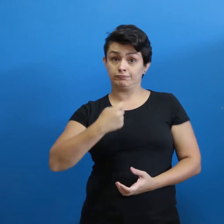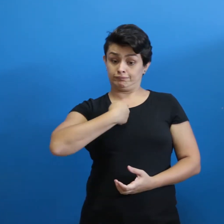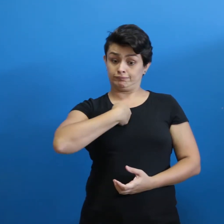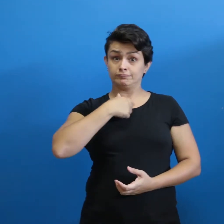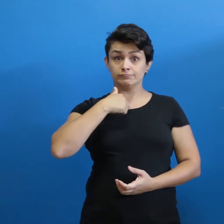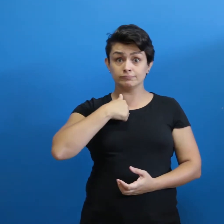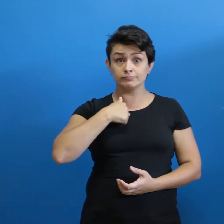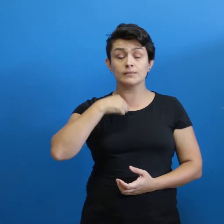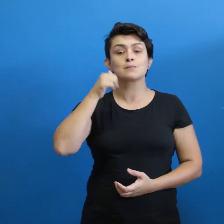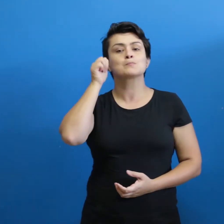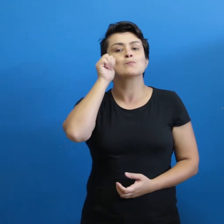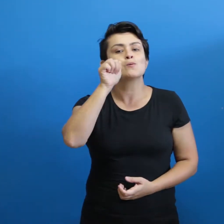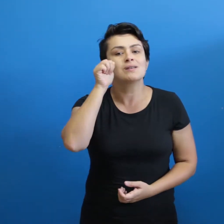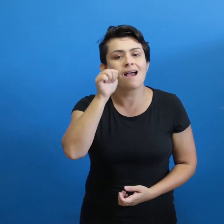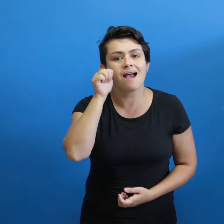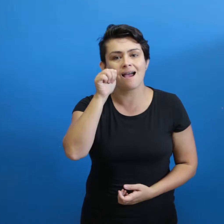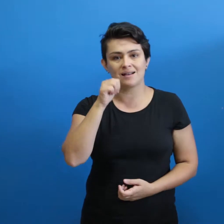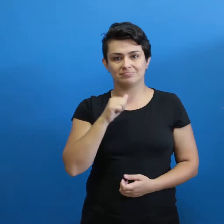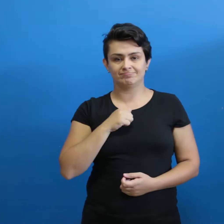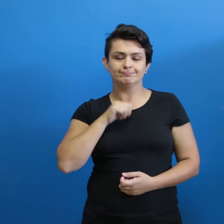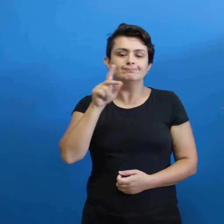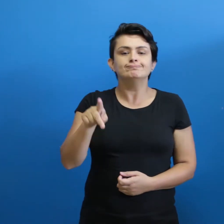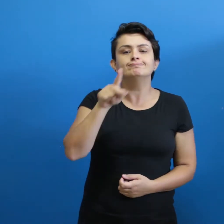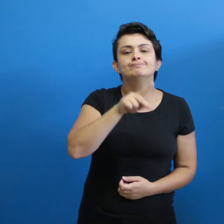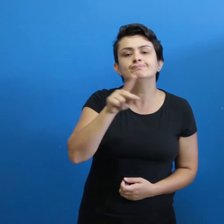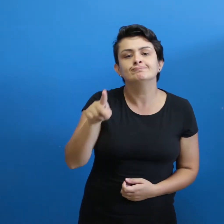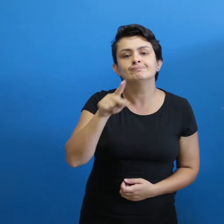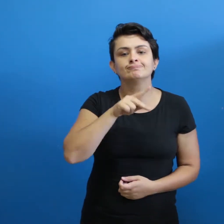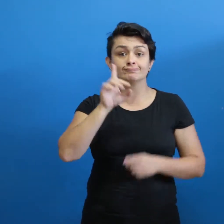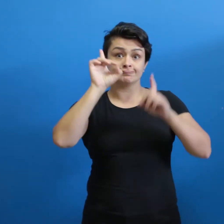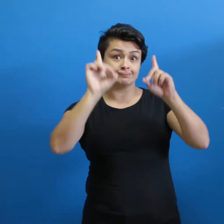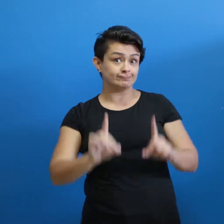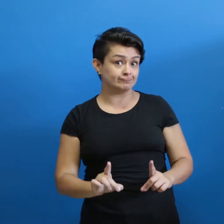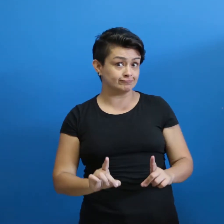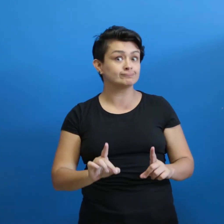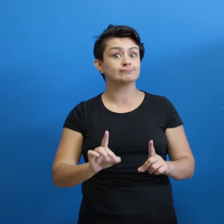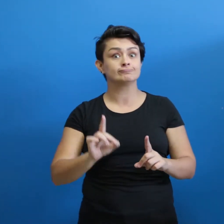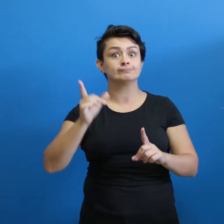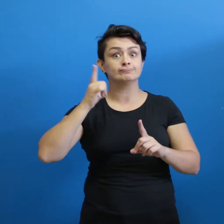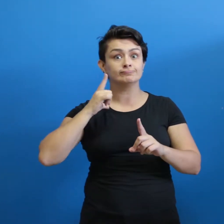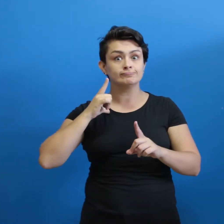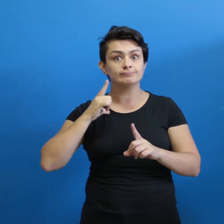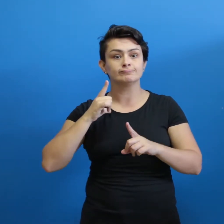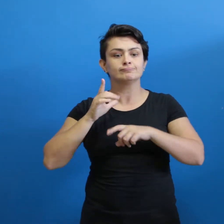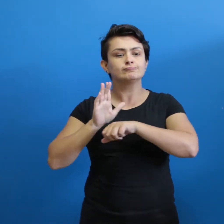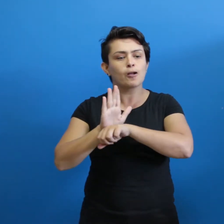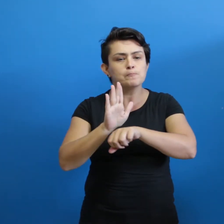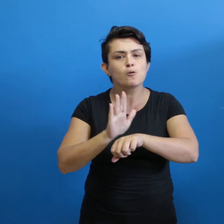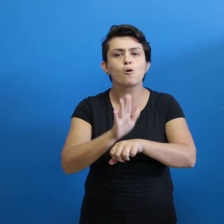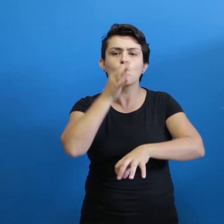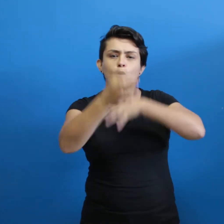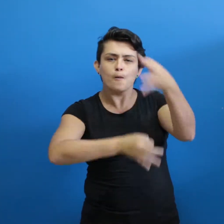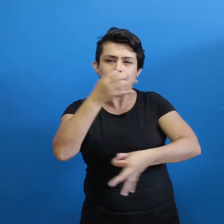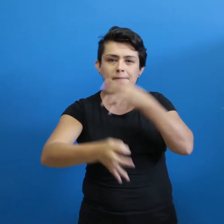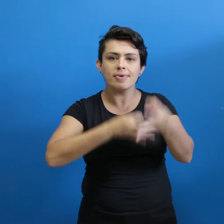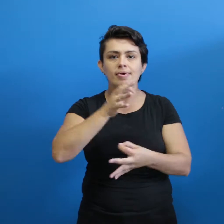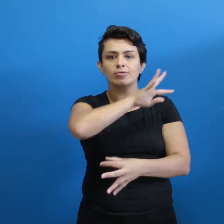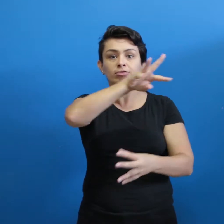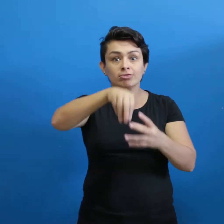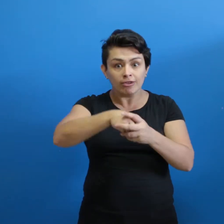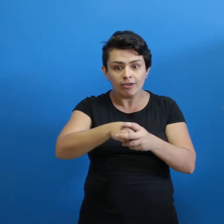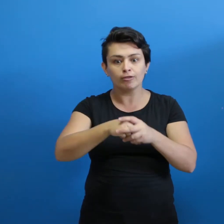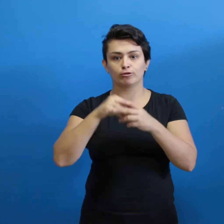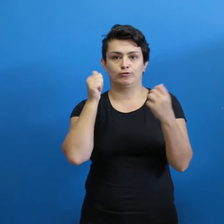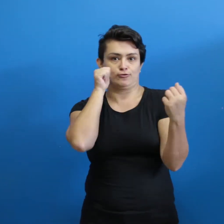deficiente, docente, tenho uma contribuição e tenho uma trajetória no feminismo diferente de uma mulher